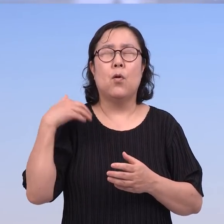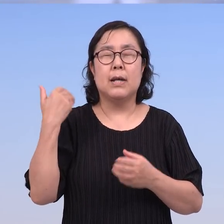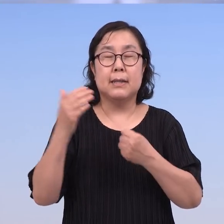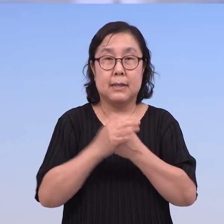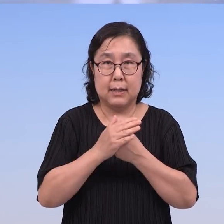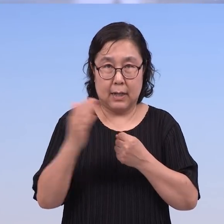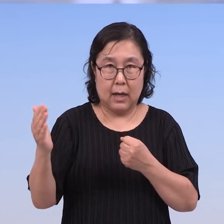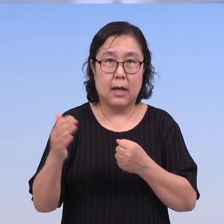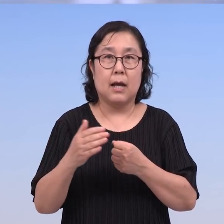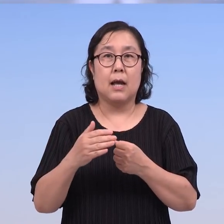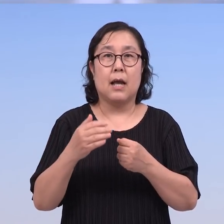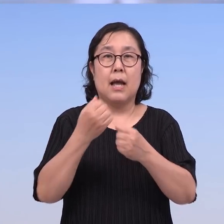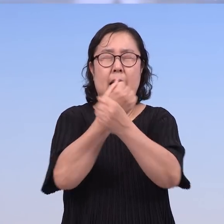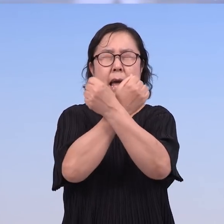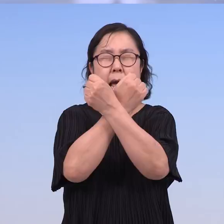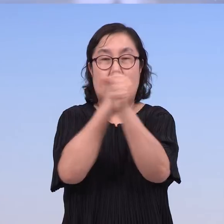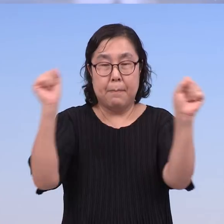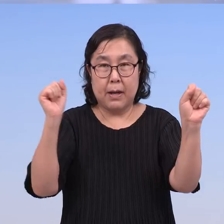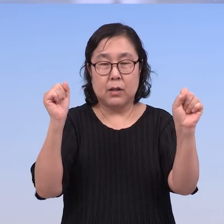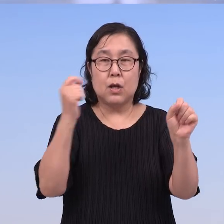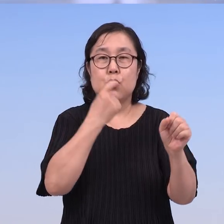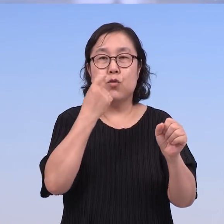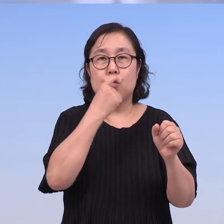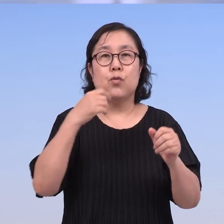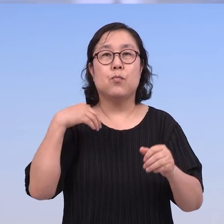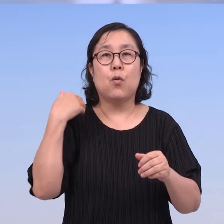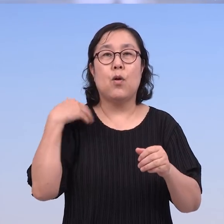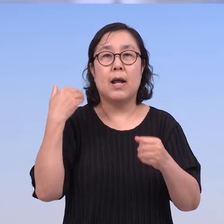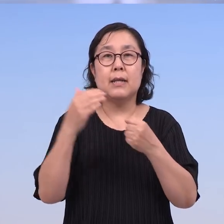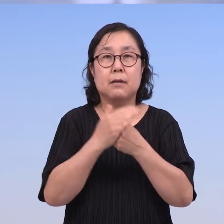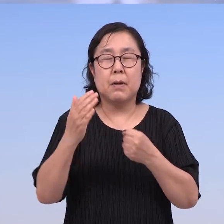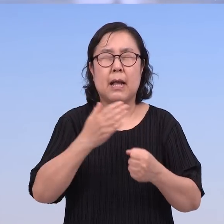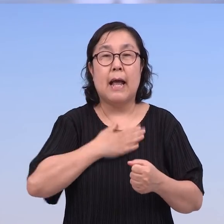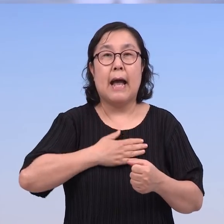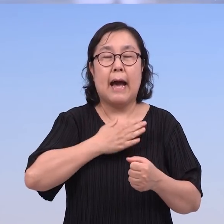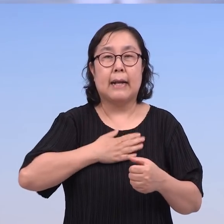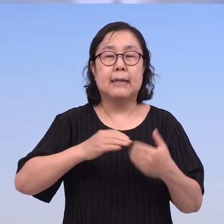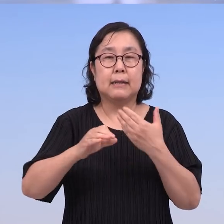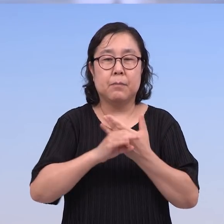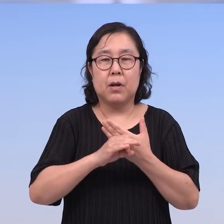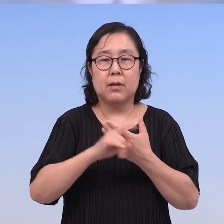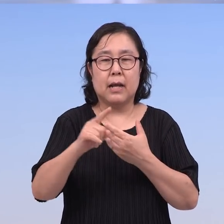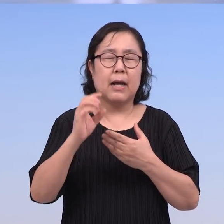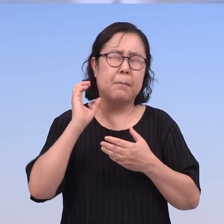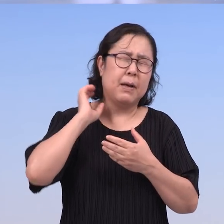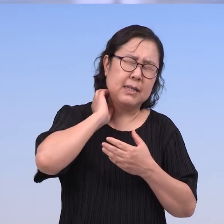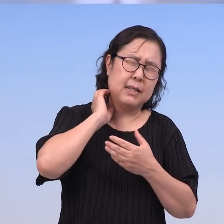몰랐으니까, 해방될 줄 몰랐으니까, 알았으면 그랬겠나?